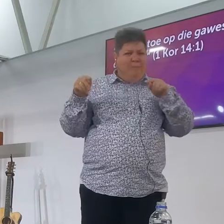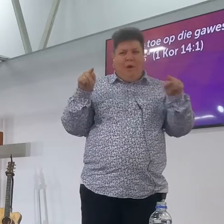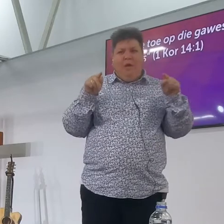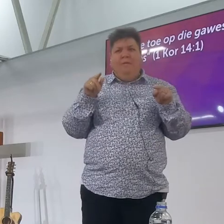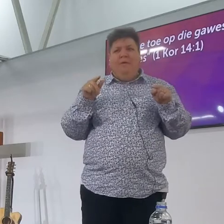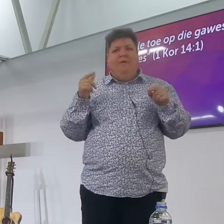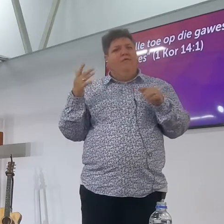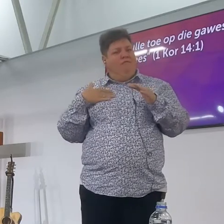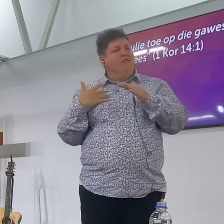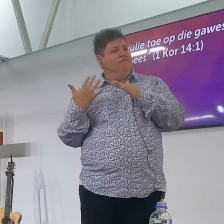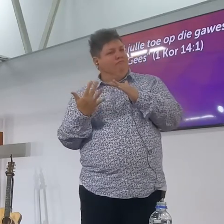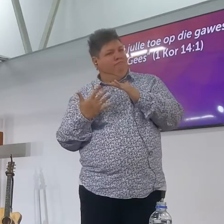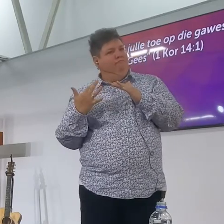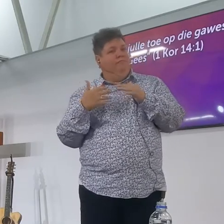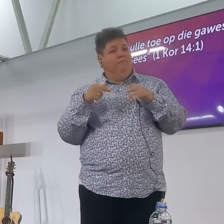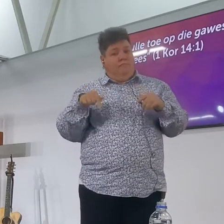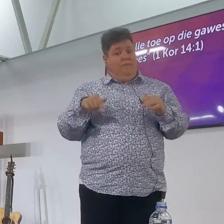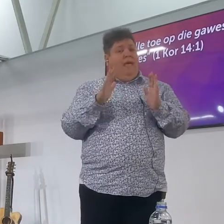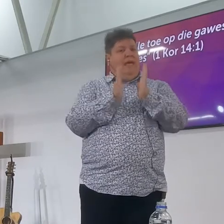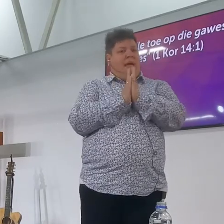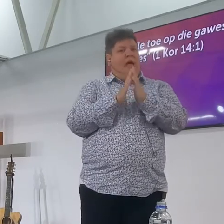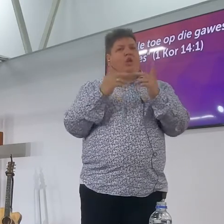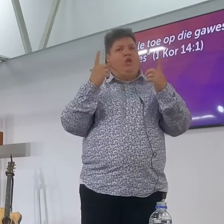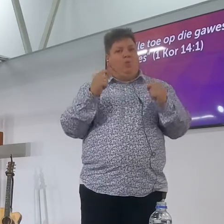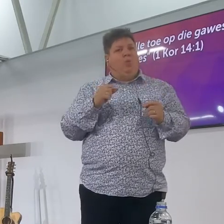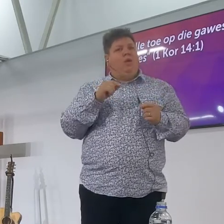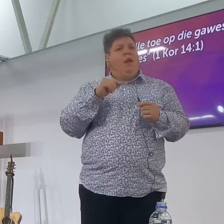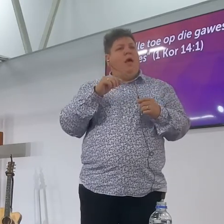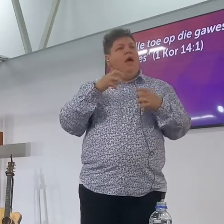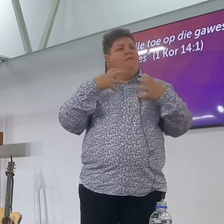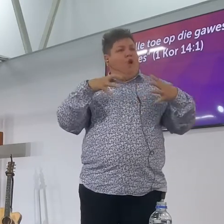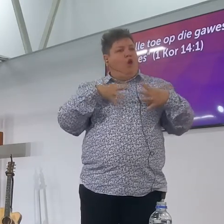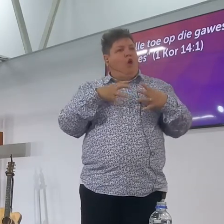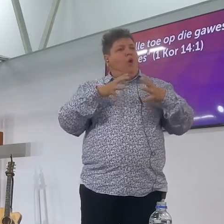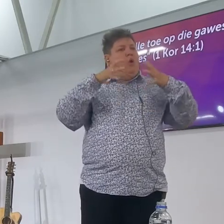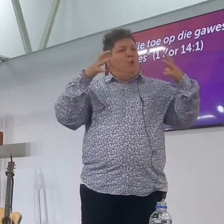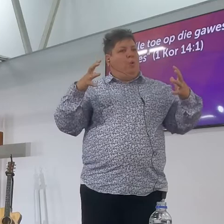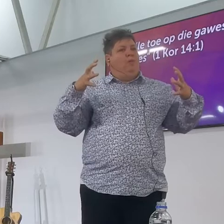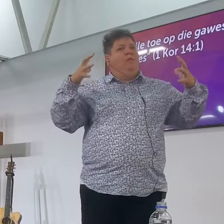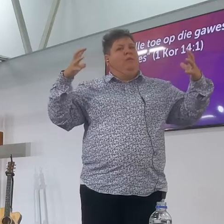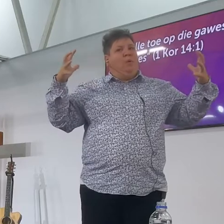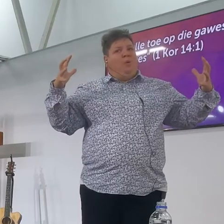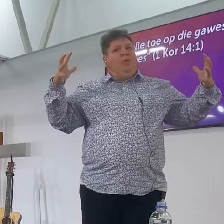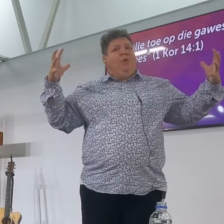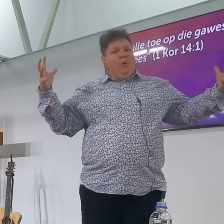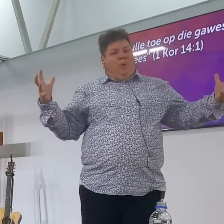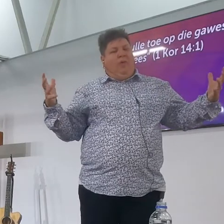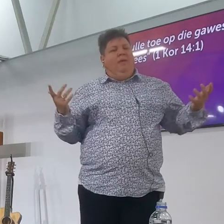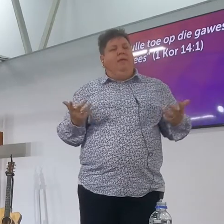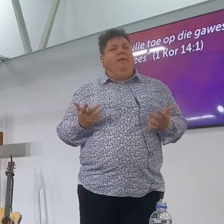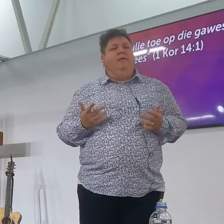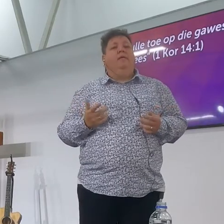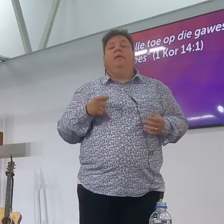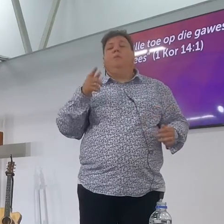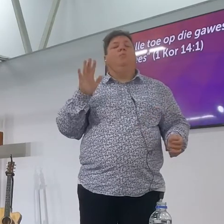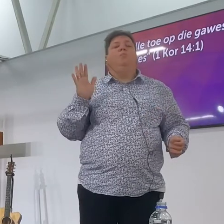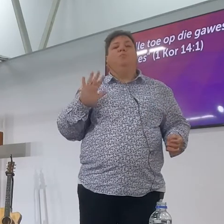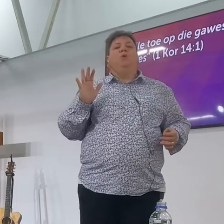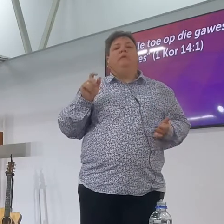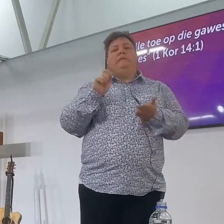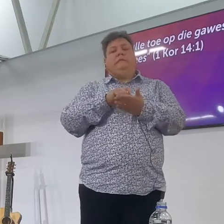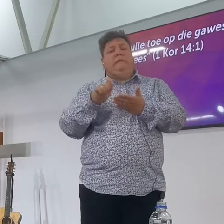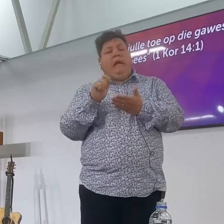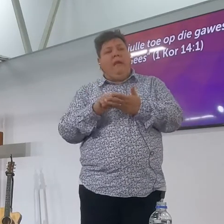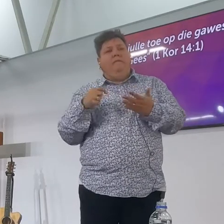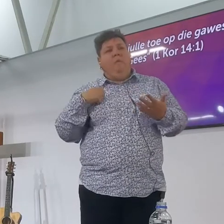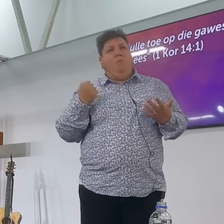ek opgewonde om te dink, ons is 'n gemeente waar die geestelike gawes spontaan en vrylik gebruik word. Jy weet, dis nie iets wat jy hoef neer te skryf om te